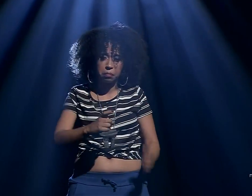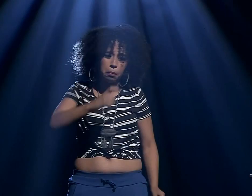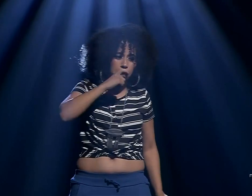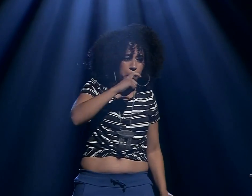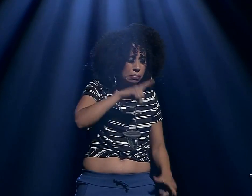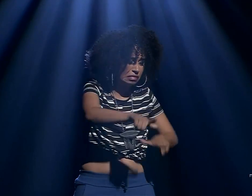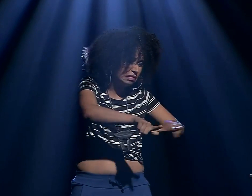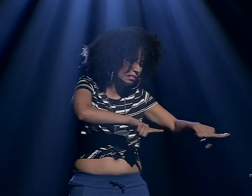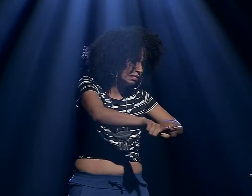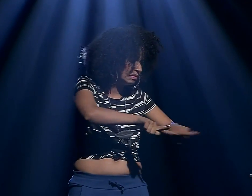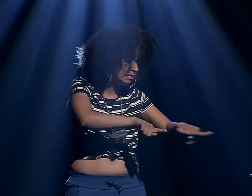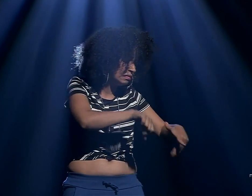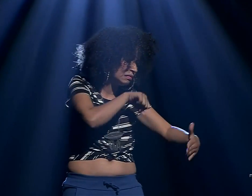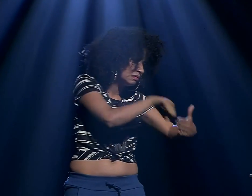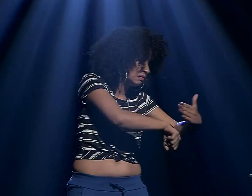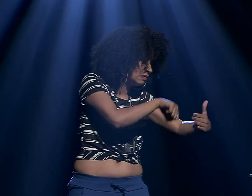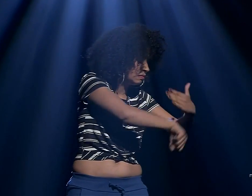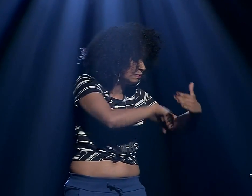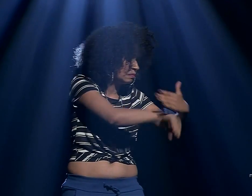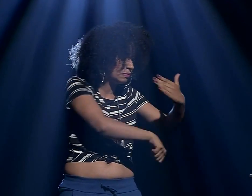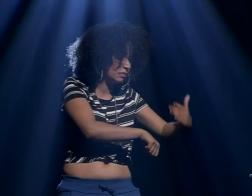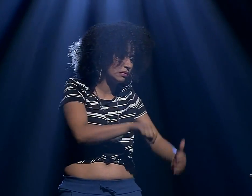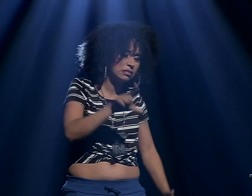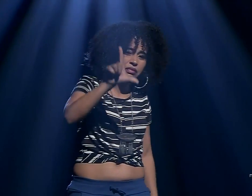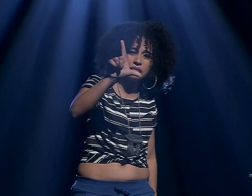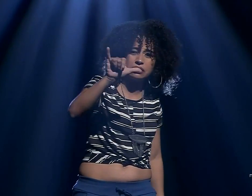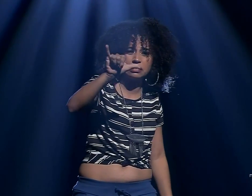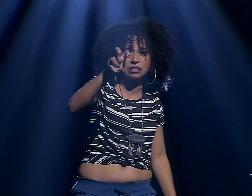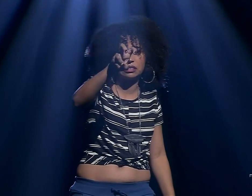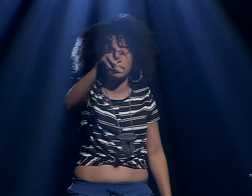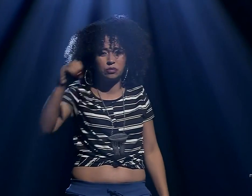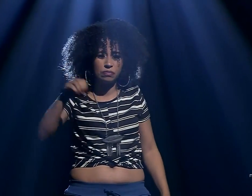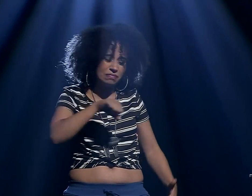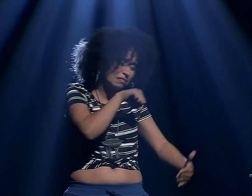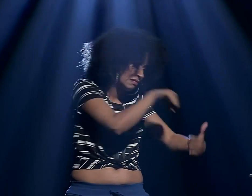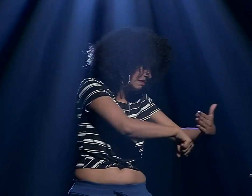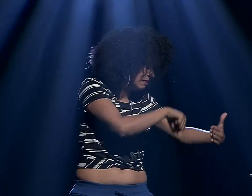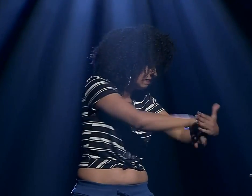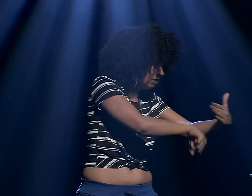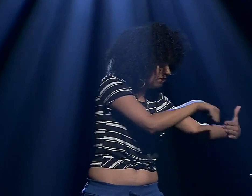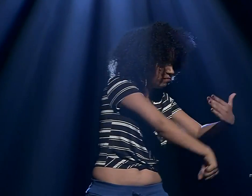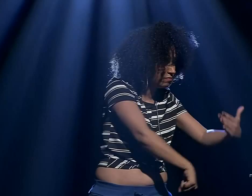meu pai trabalha no lixão para dar o sustento dos meus irmãos